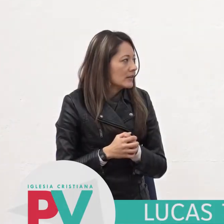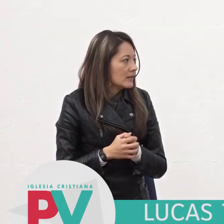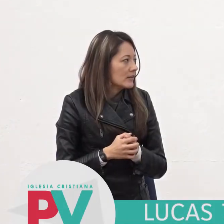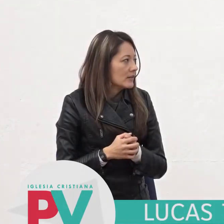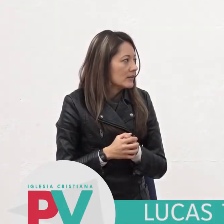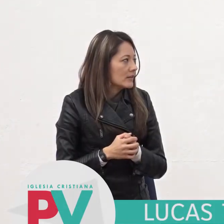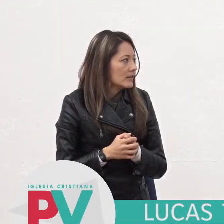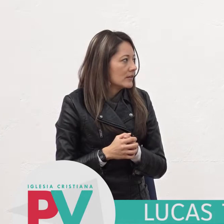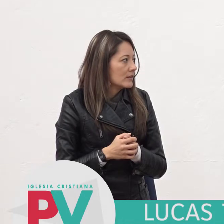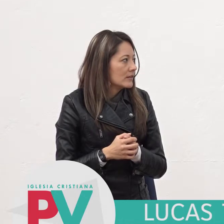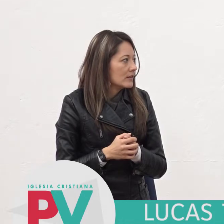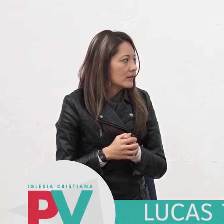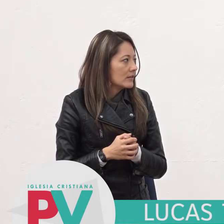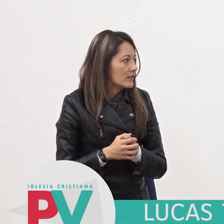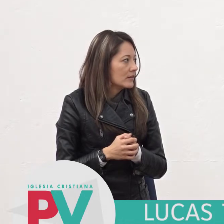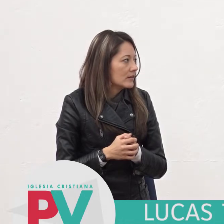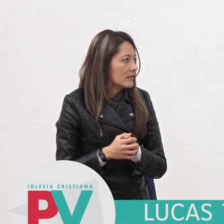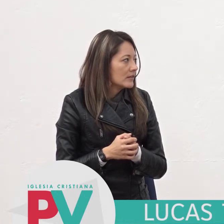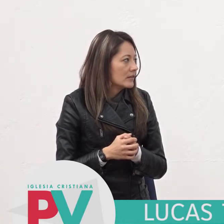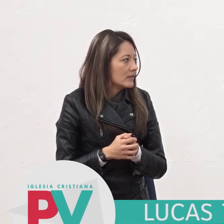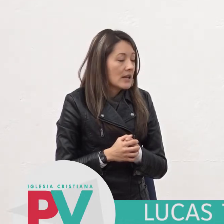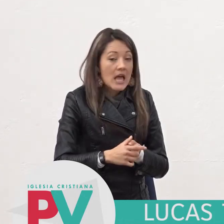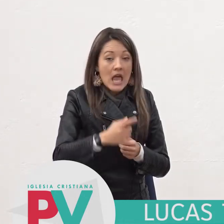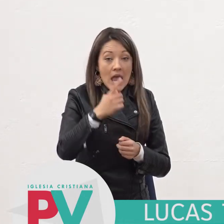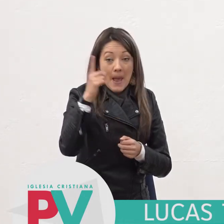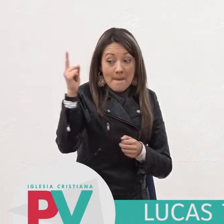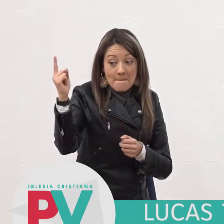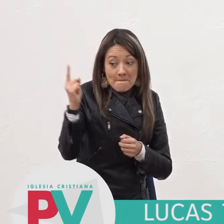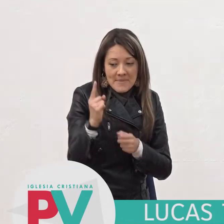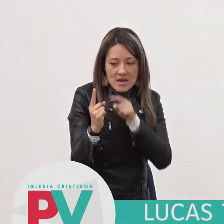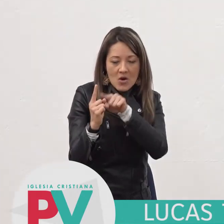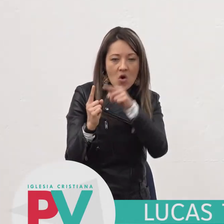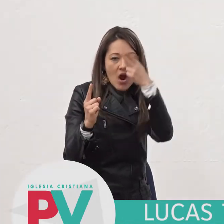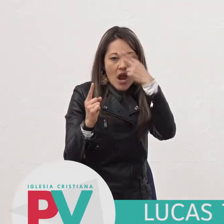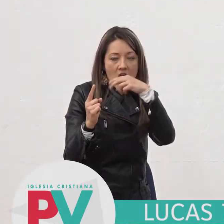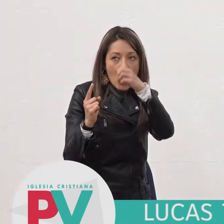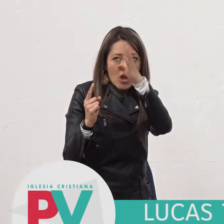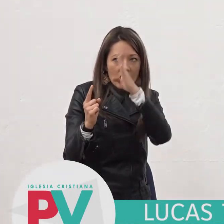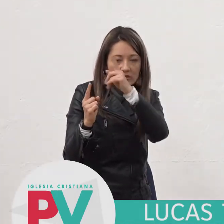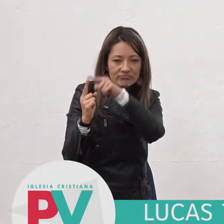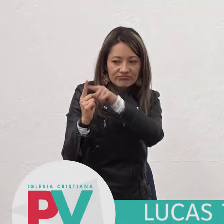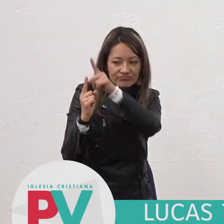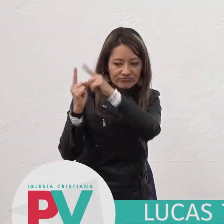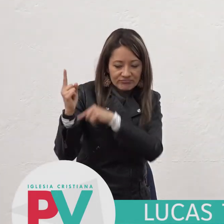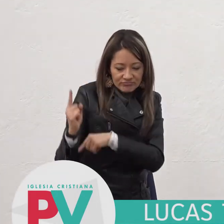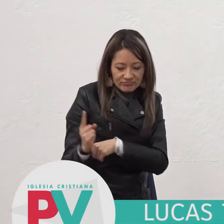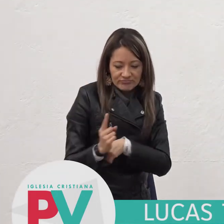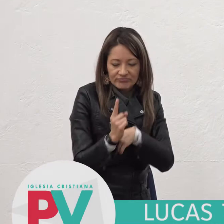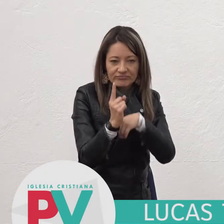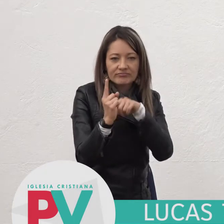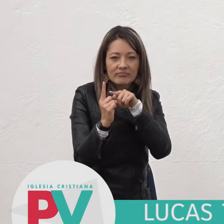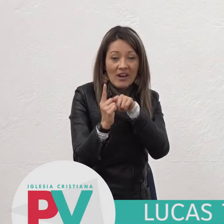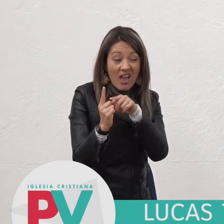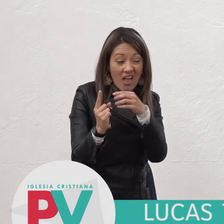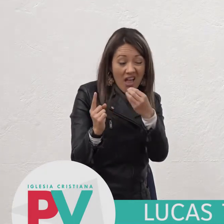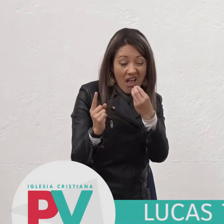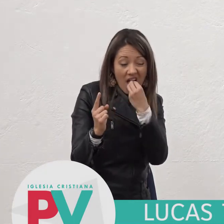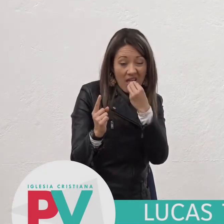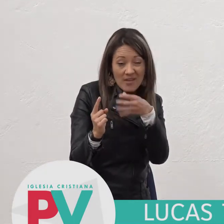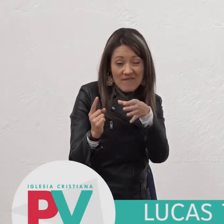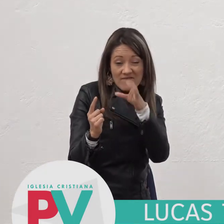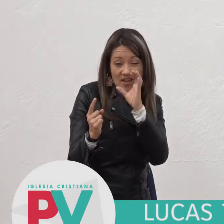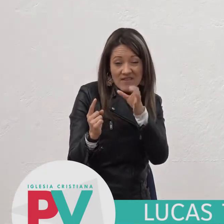Vino el Hijo del Hombre que come y bebe, y decís, este es un hombre comilón y bebedor de